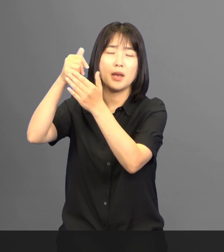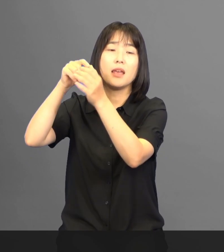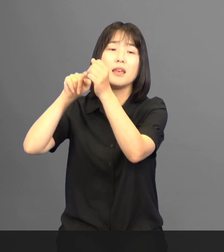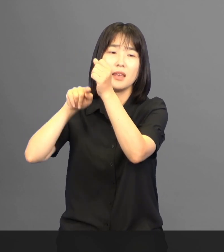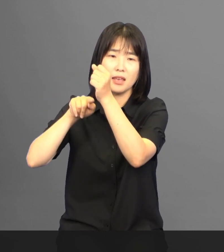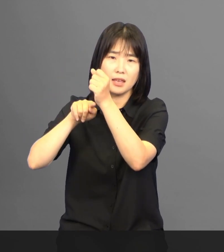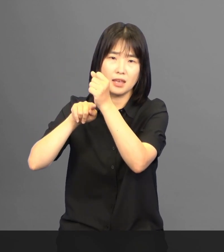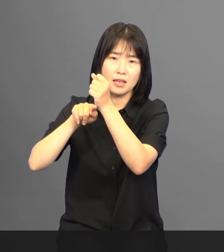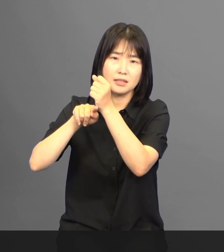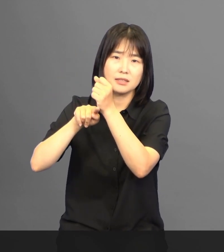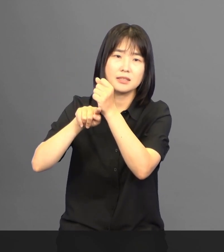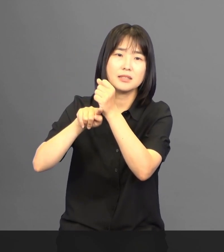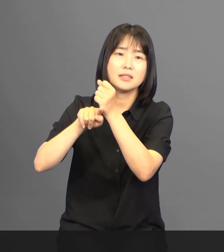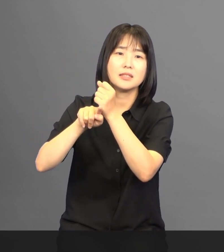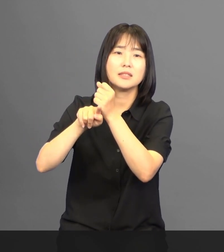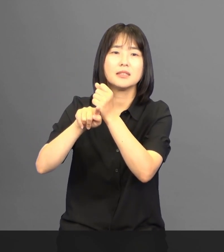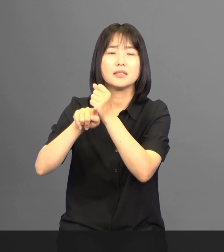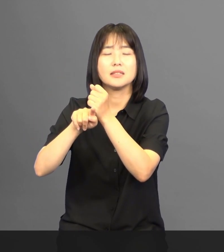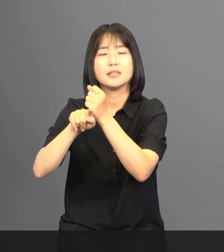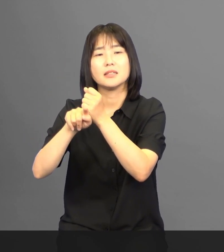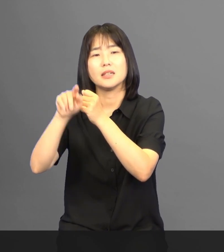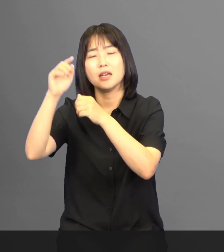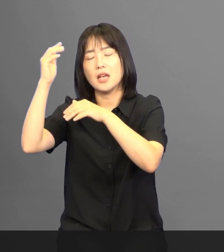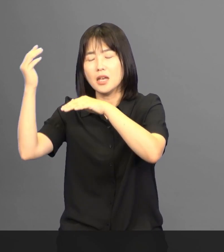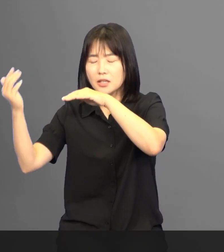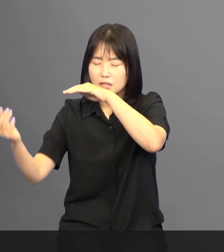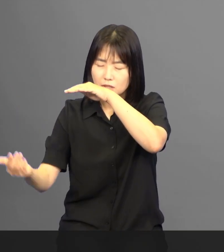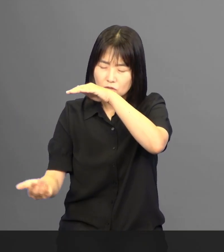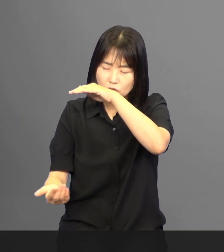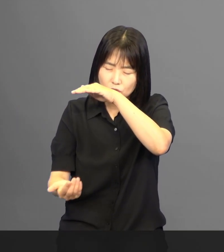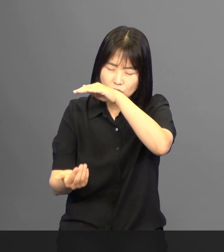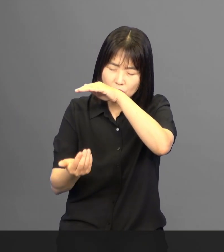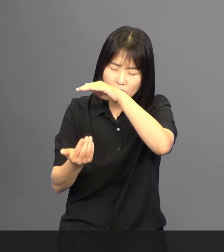주님의 뜻이